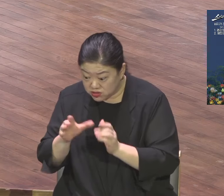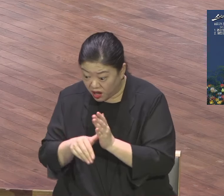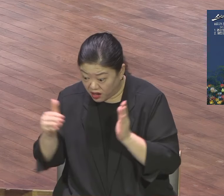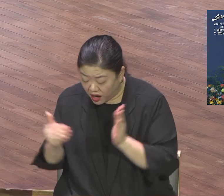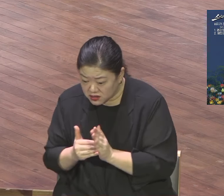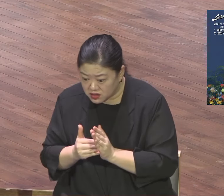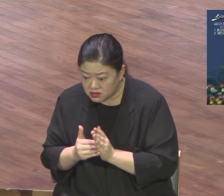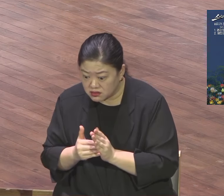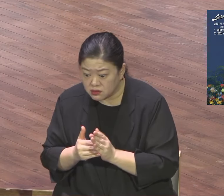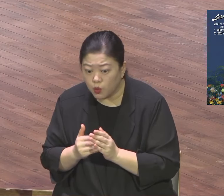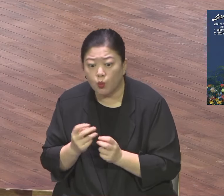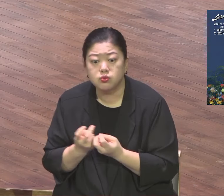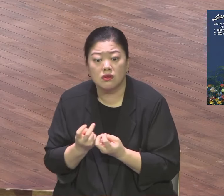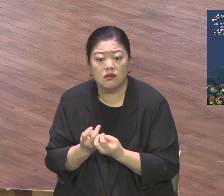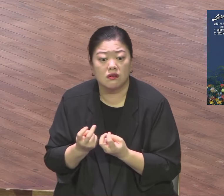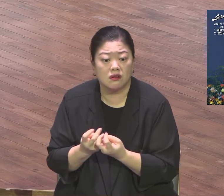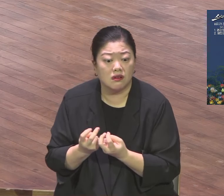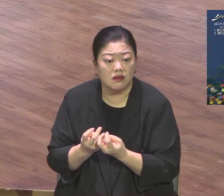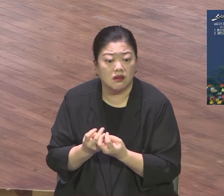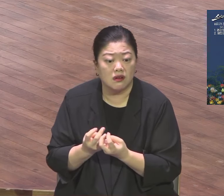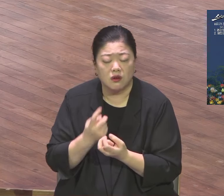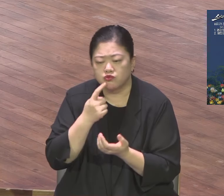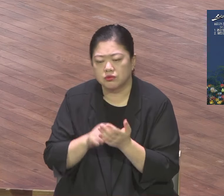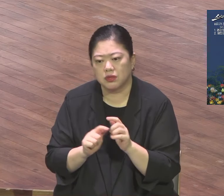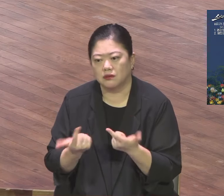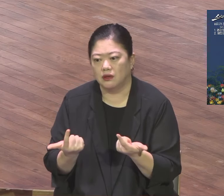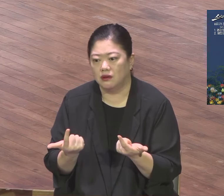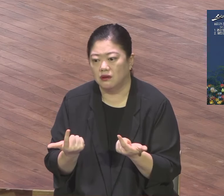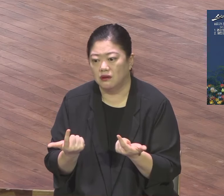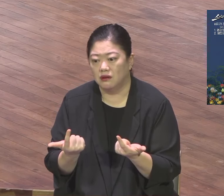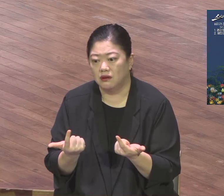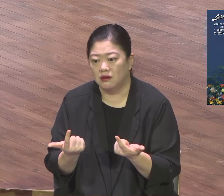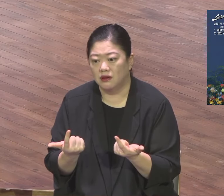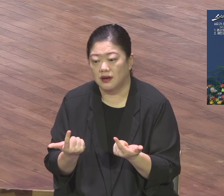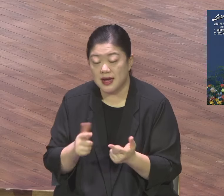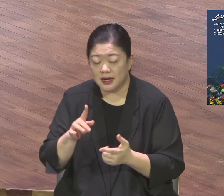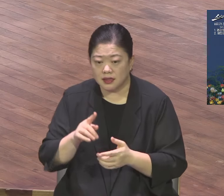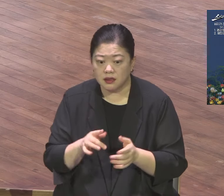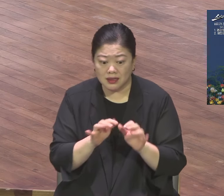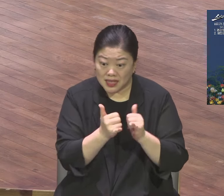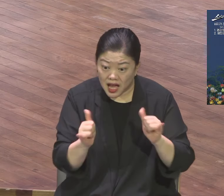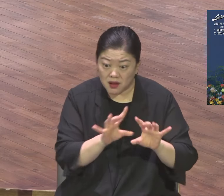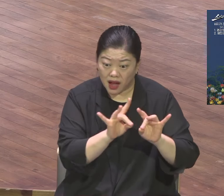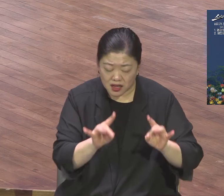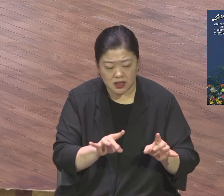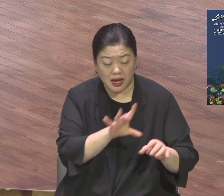지켜야 한다라는 것을 강조하고 있어요. 믿음을 끝까지 지켜라.